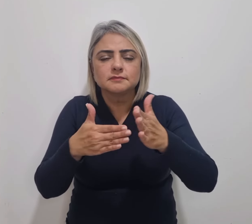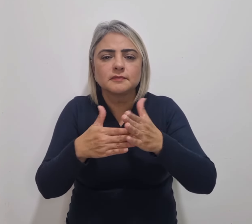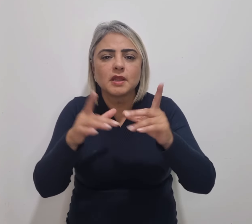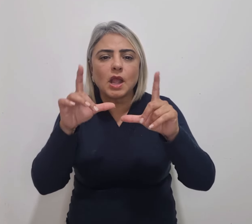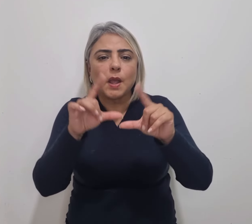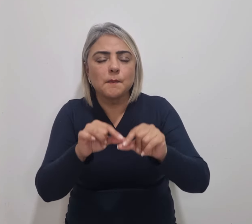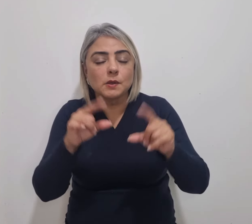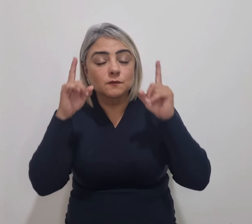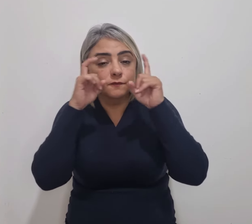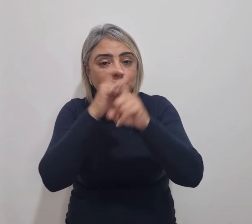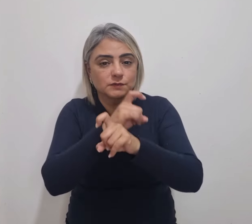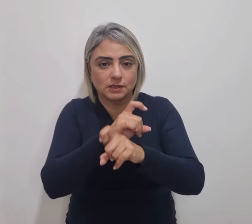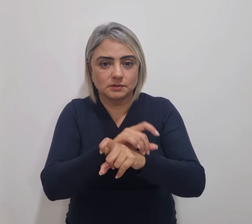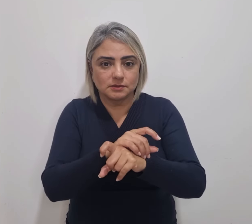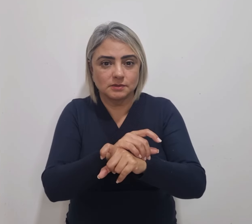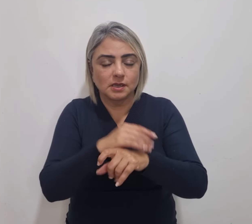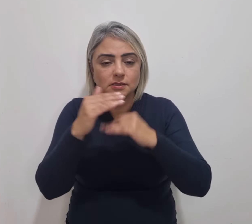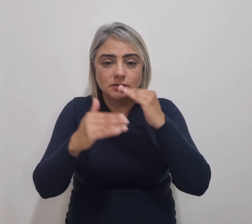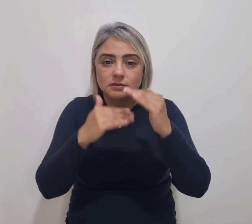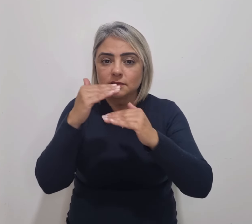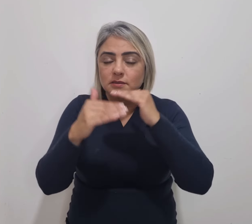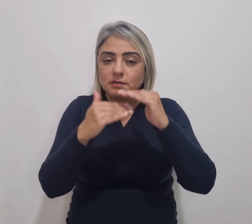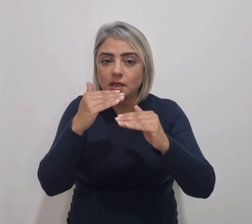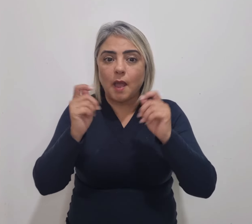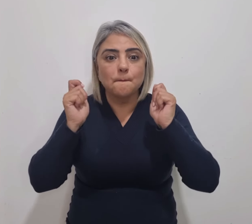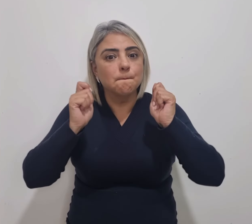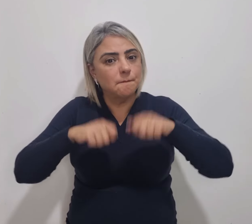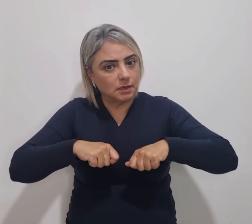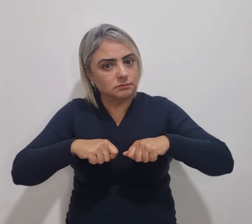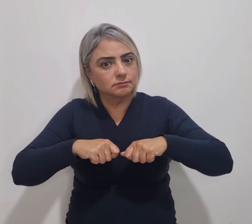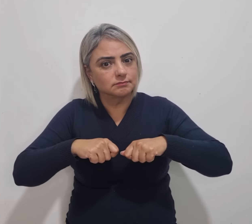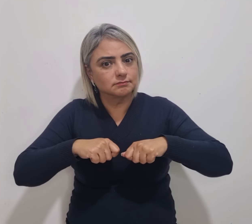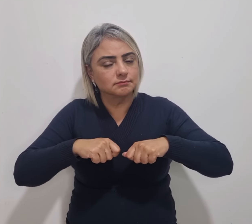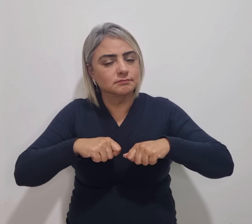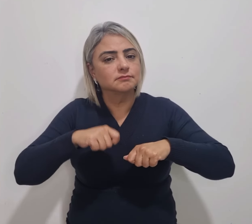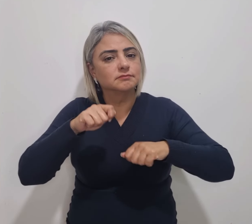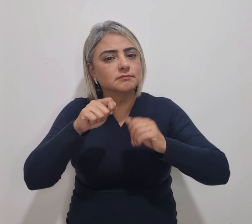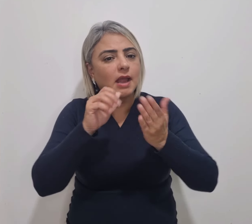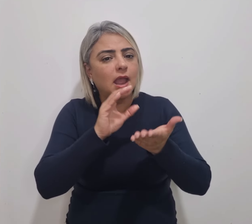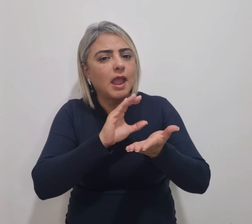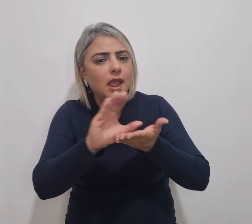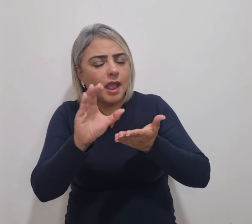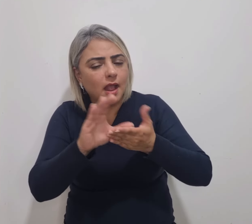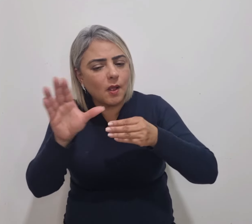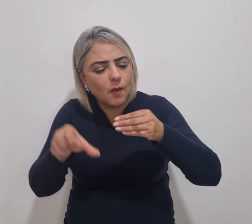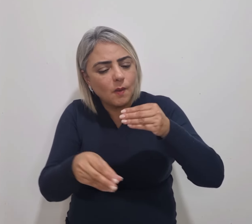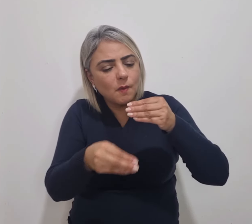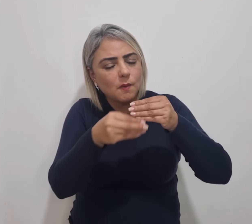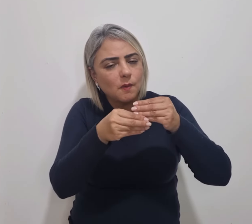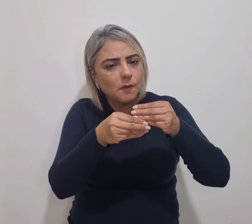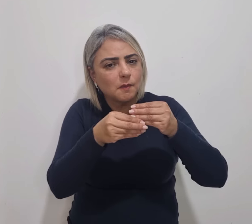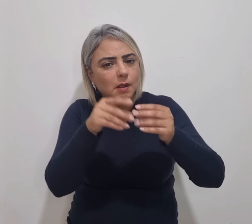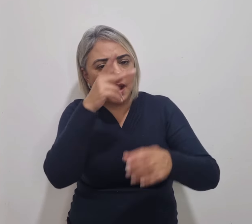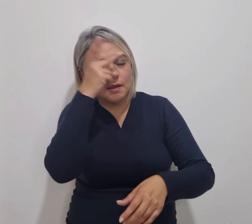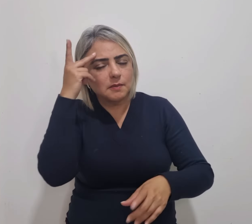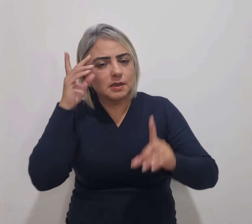dificuldades, desenvolver potencialidades e recursos complementares para as pessoas com altas